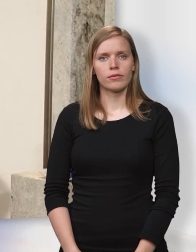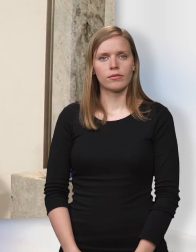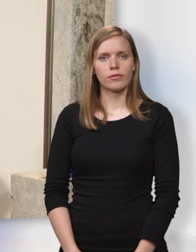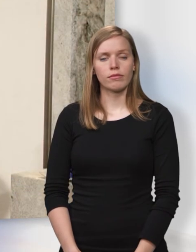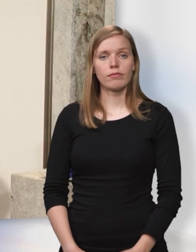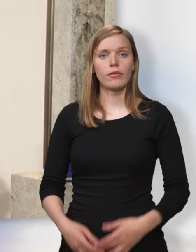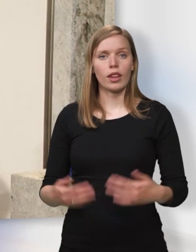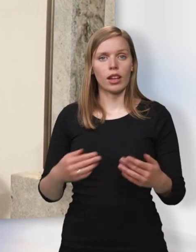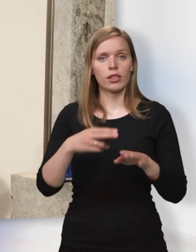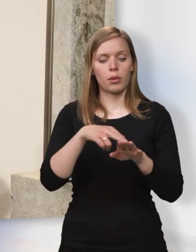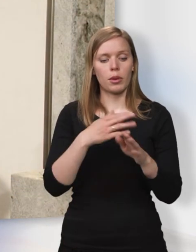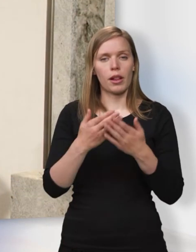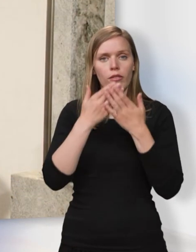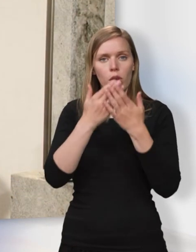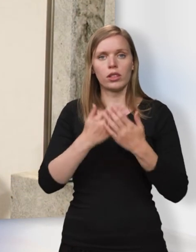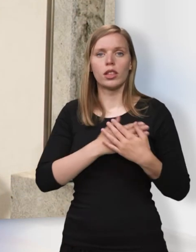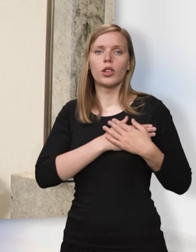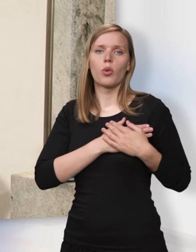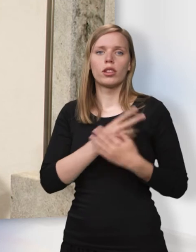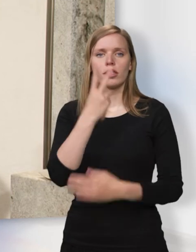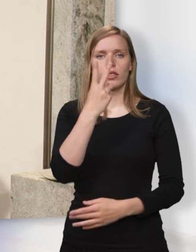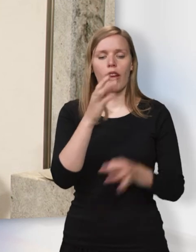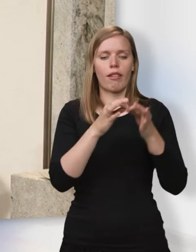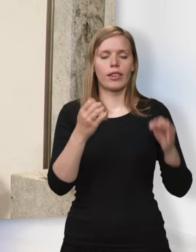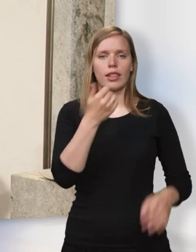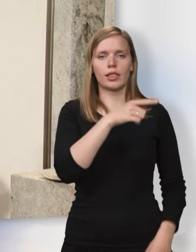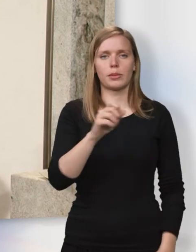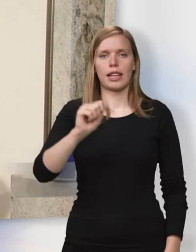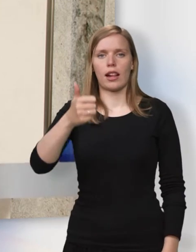Ich lese aus Johannes 2, die Verse 1 bis 11.